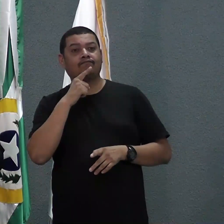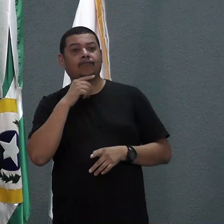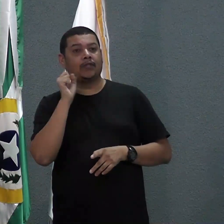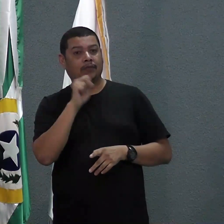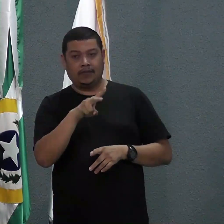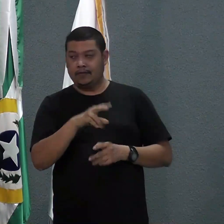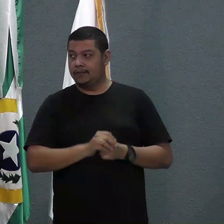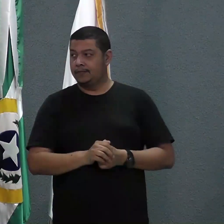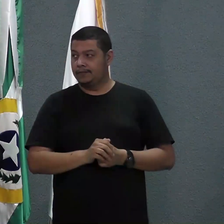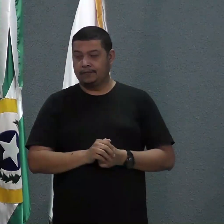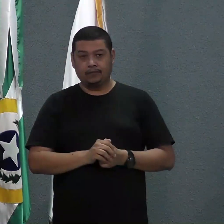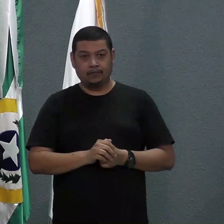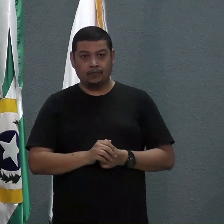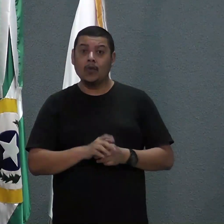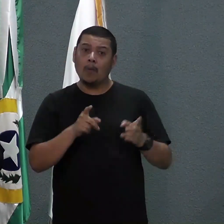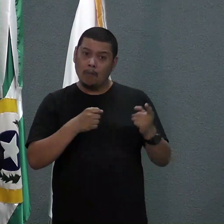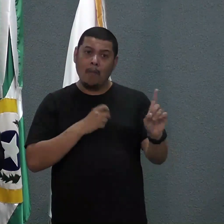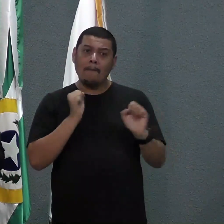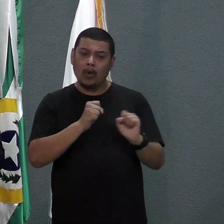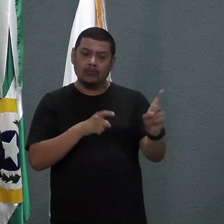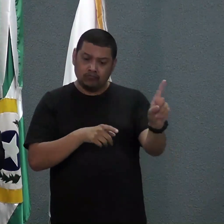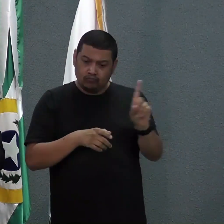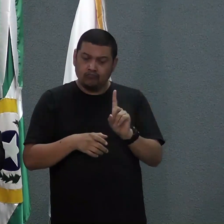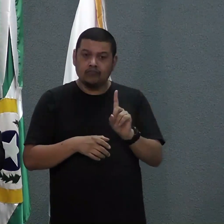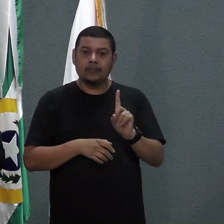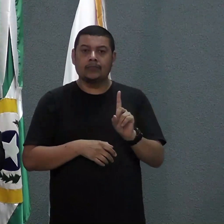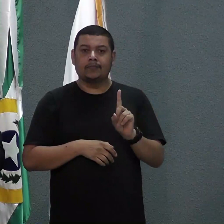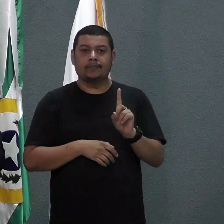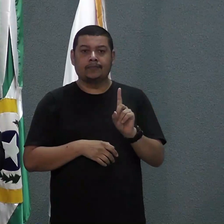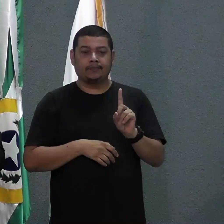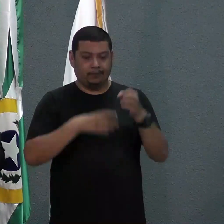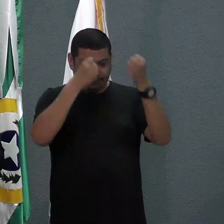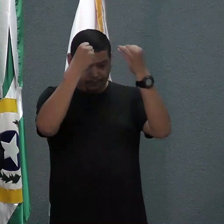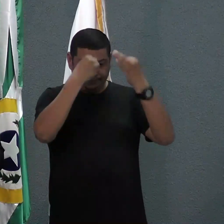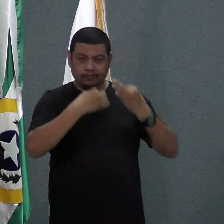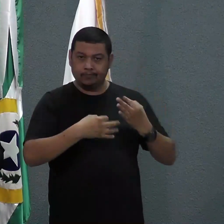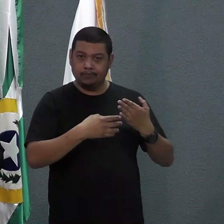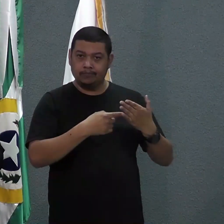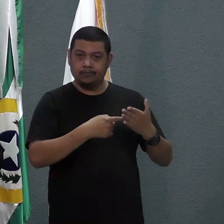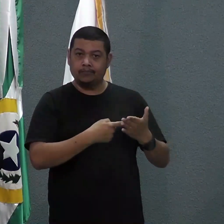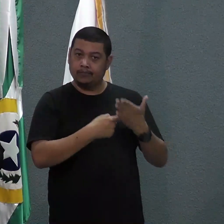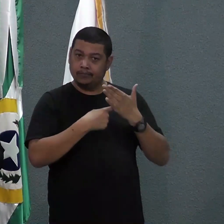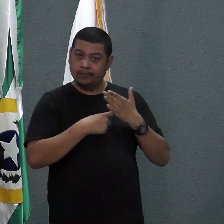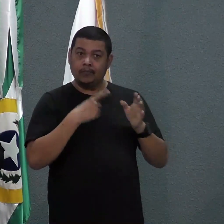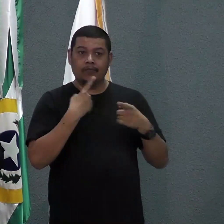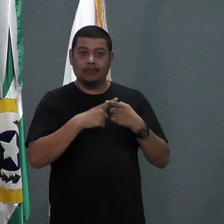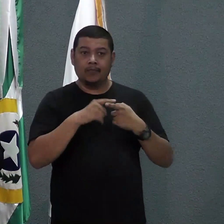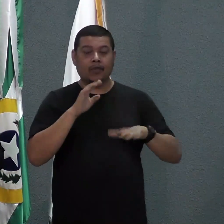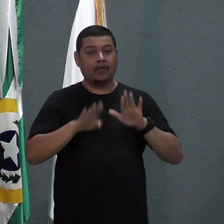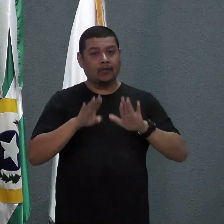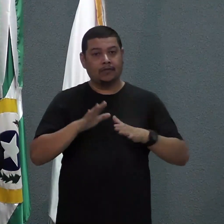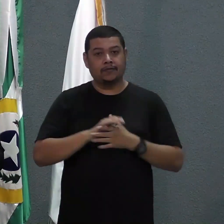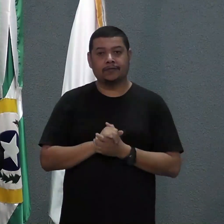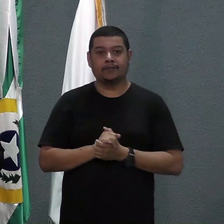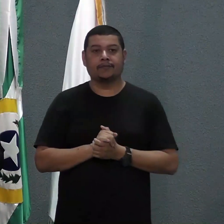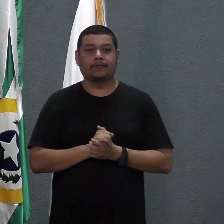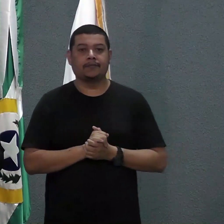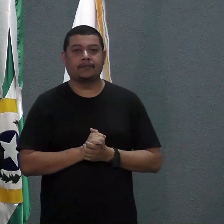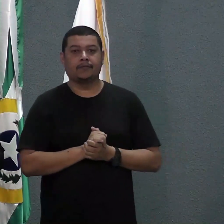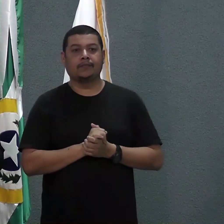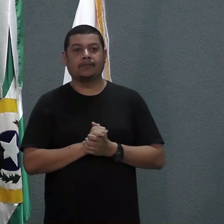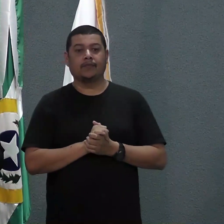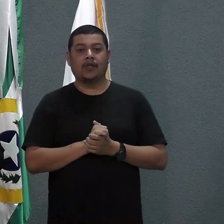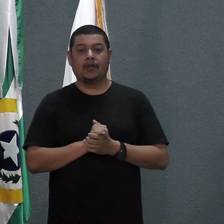essas irregularidades, que vem até nós e passa situações que às vezes nós acabamos